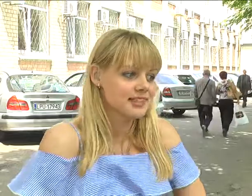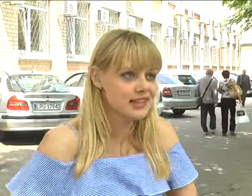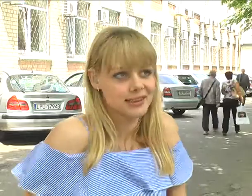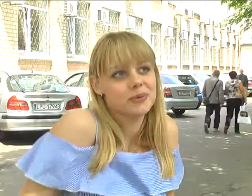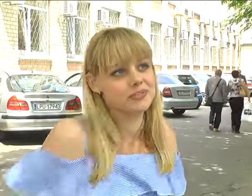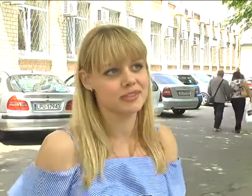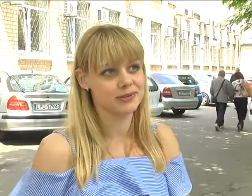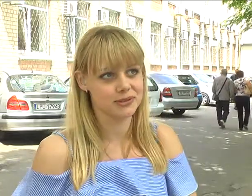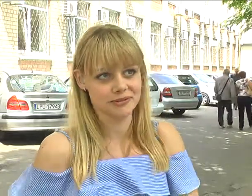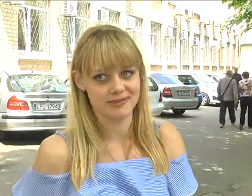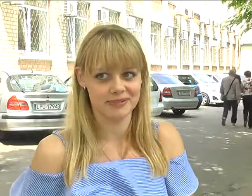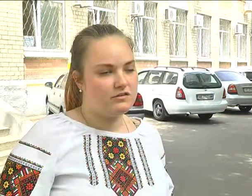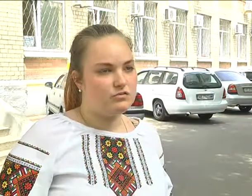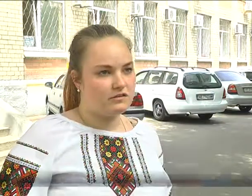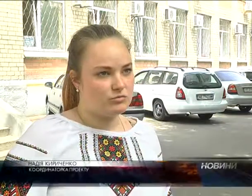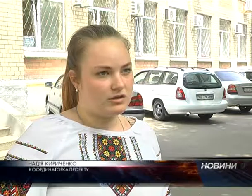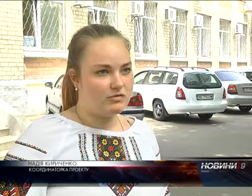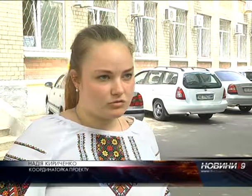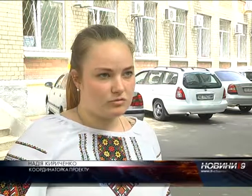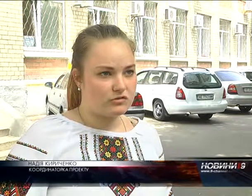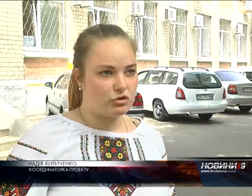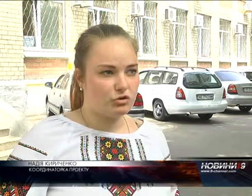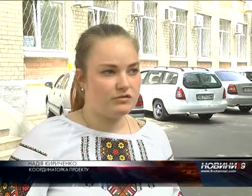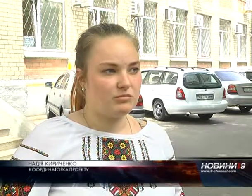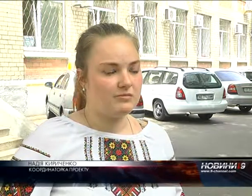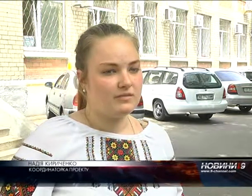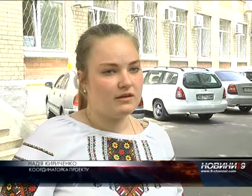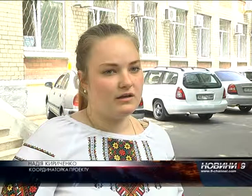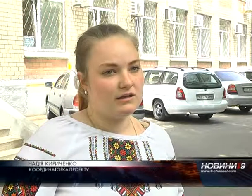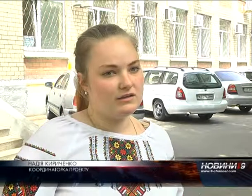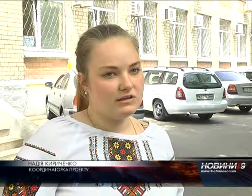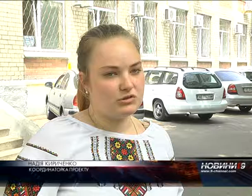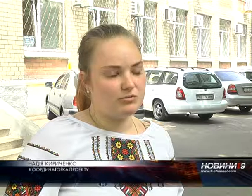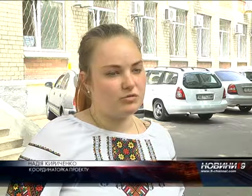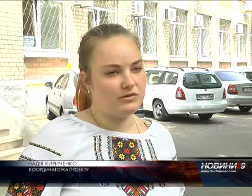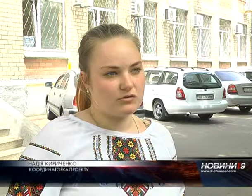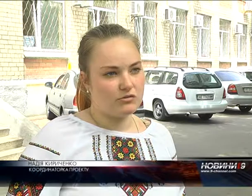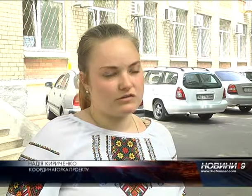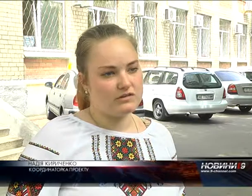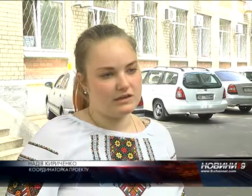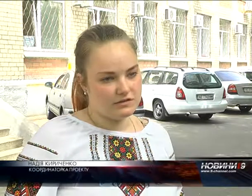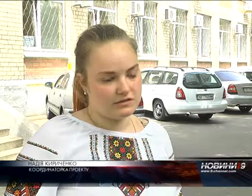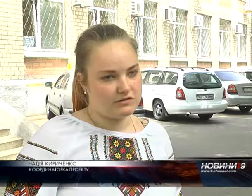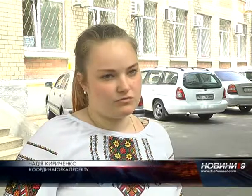для знакомства там, что ці курси будуть абсолютно безкоштовними, але на них потрібно обов'язково заздалегідь